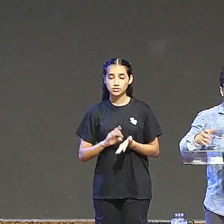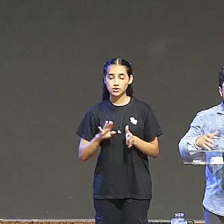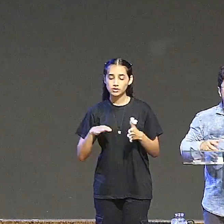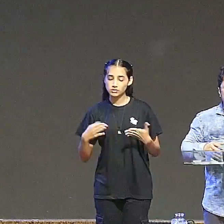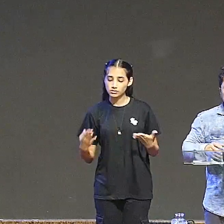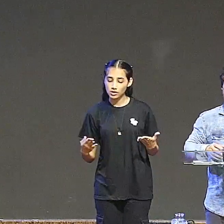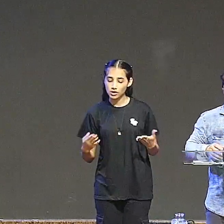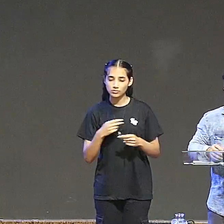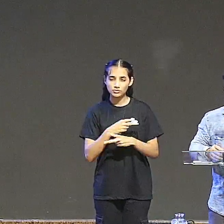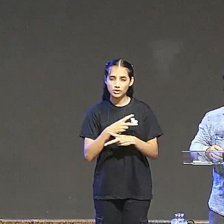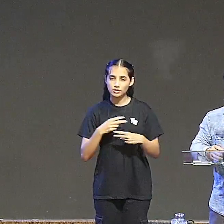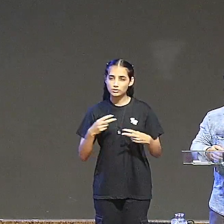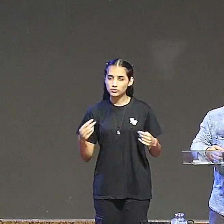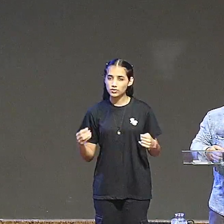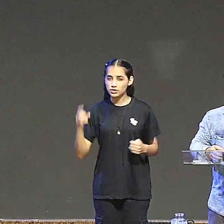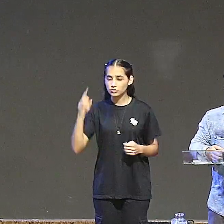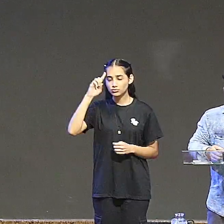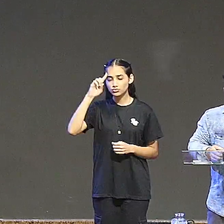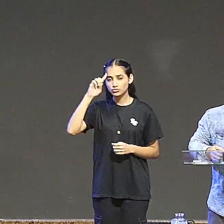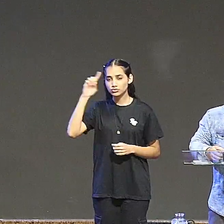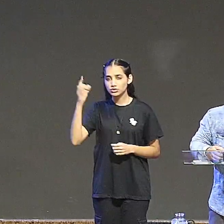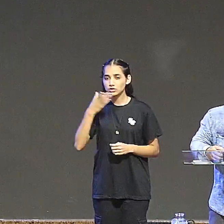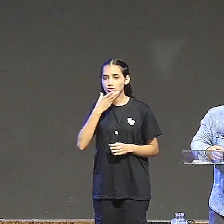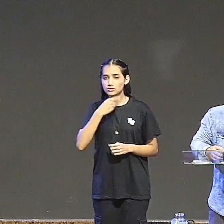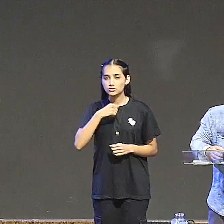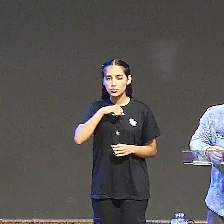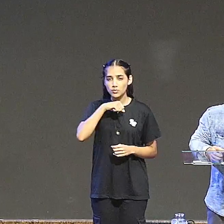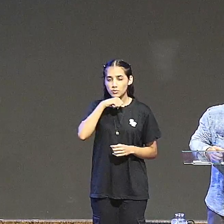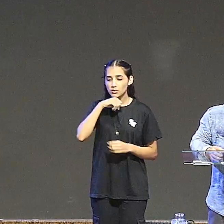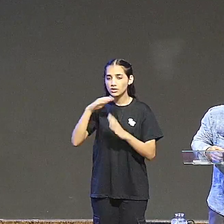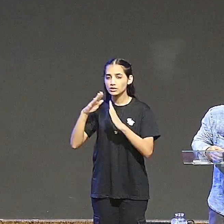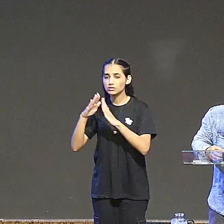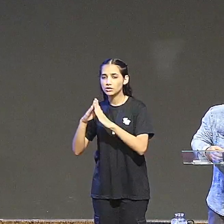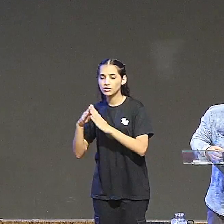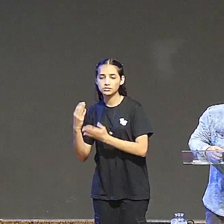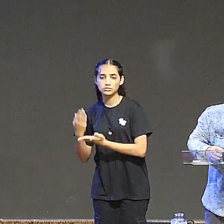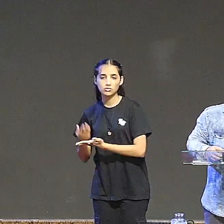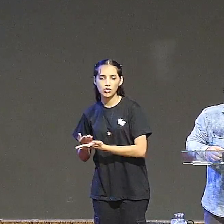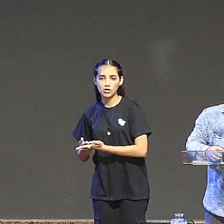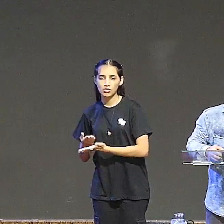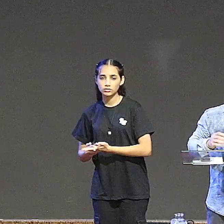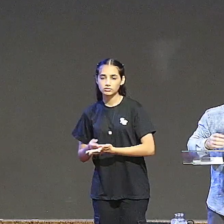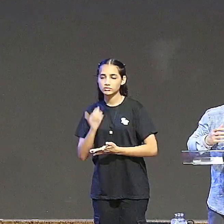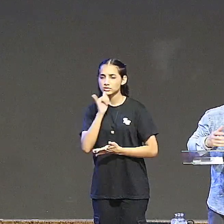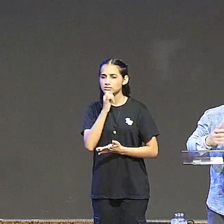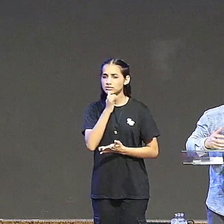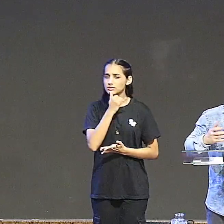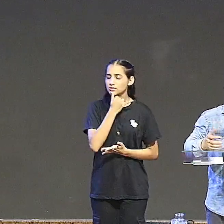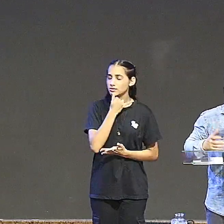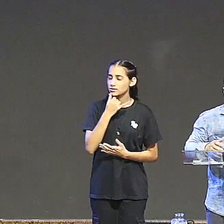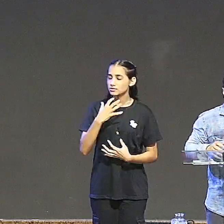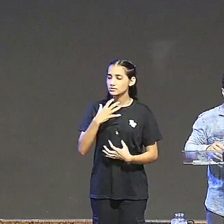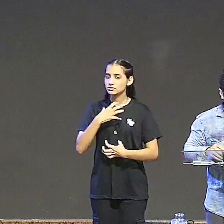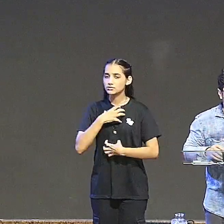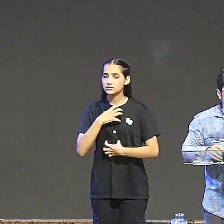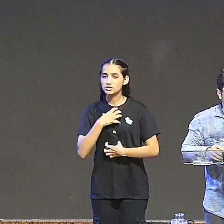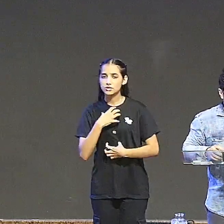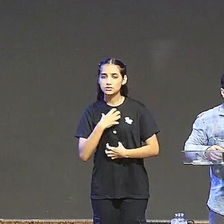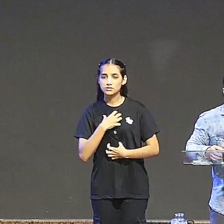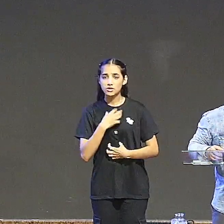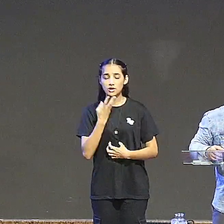momento de Dia dos Pais na escola causava muita tristeza muita dor para aqueles filhos que não tinham